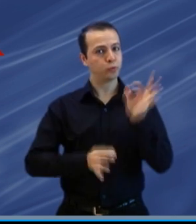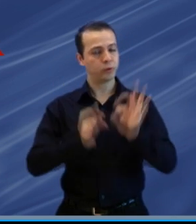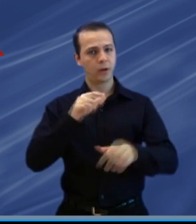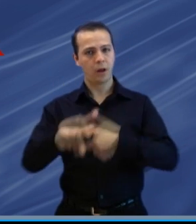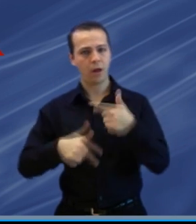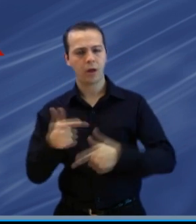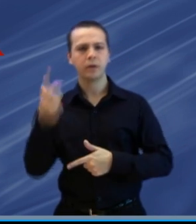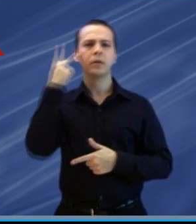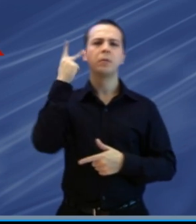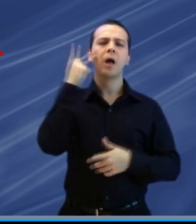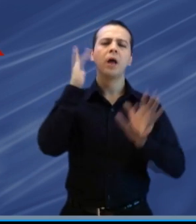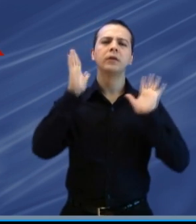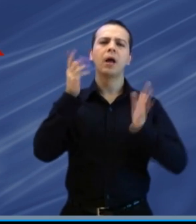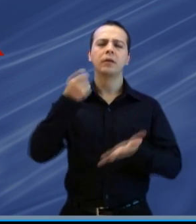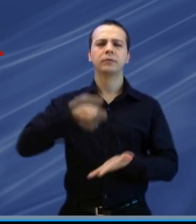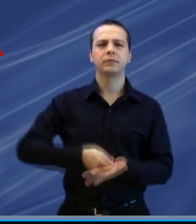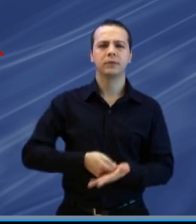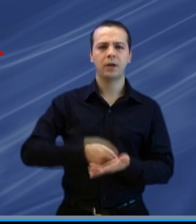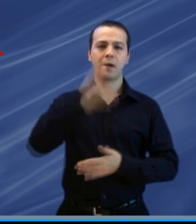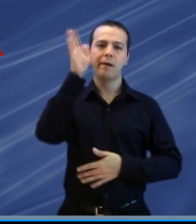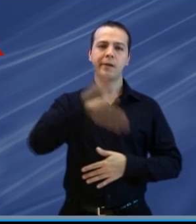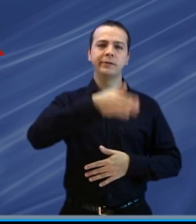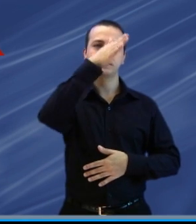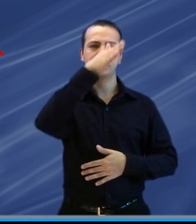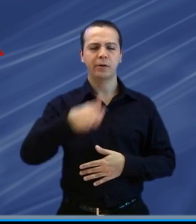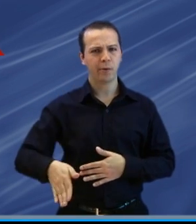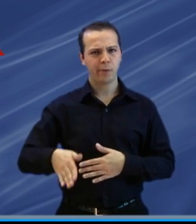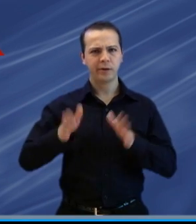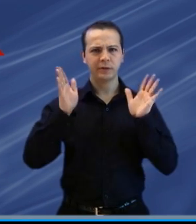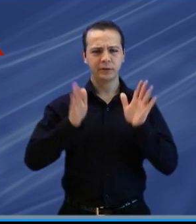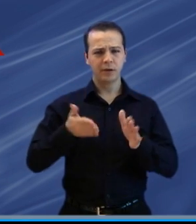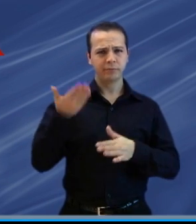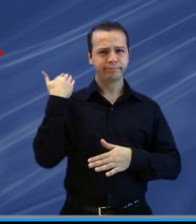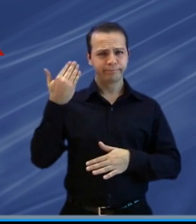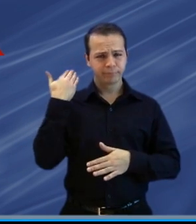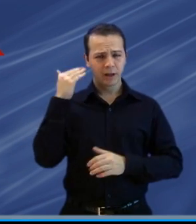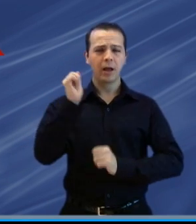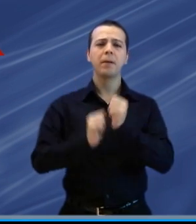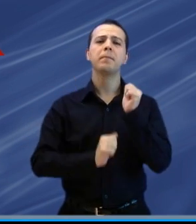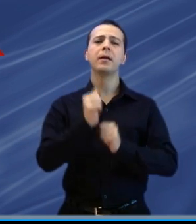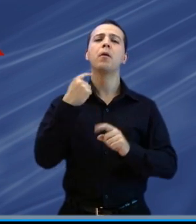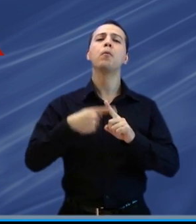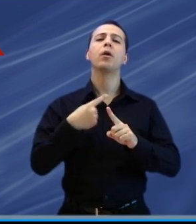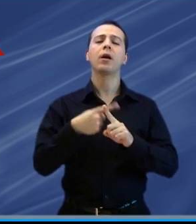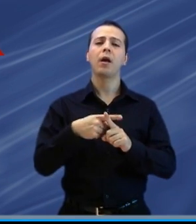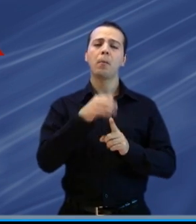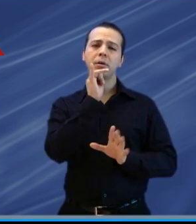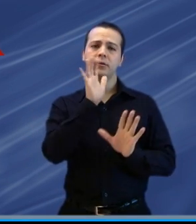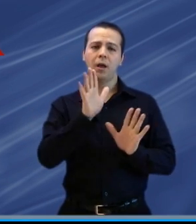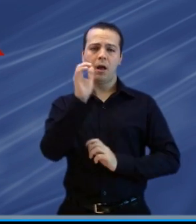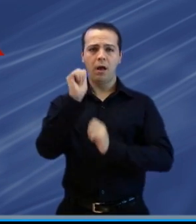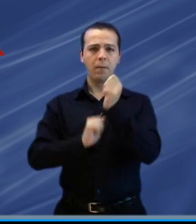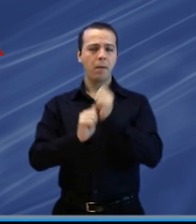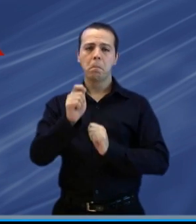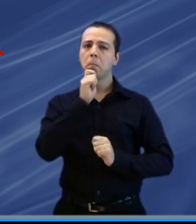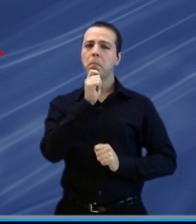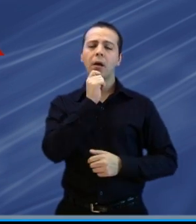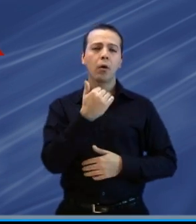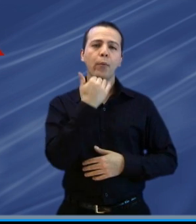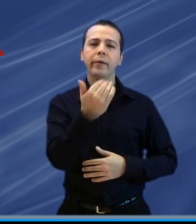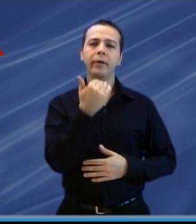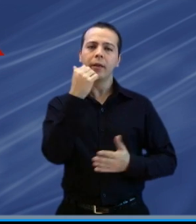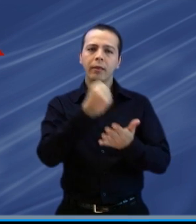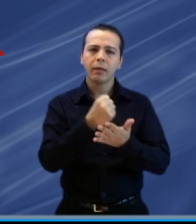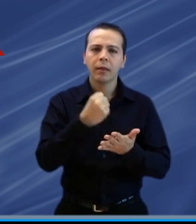Paulo tomou uma decisão, cancelou uma autuação contra uma empresa, porque a empresa não estava conseguindo